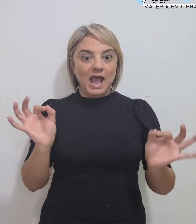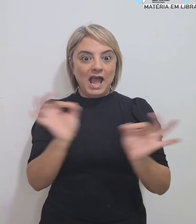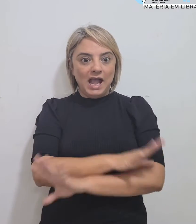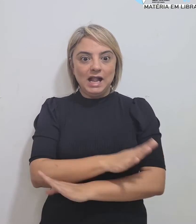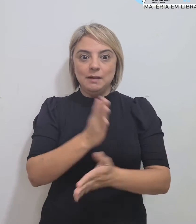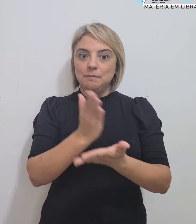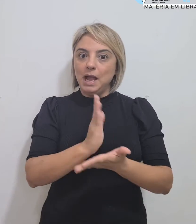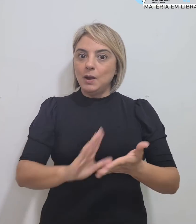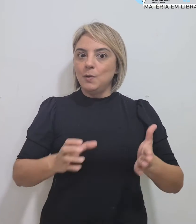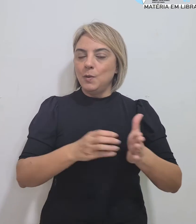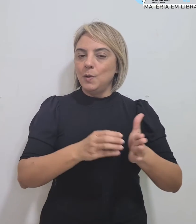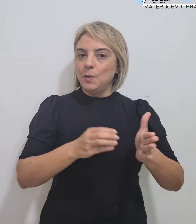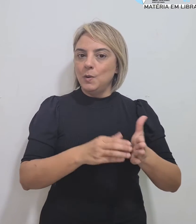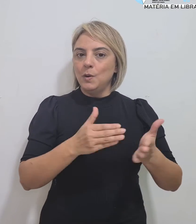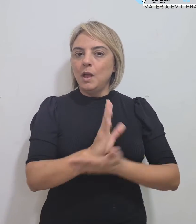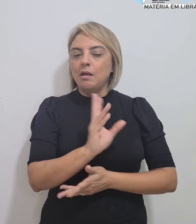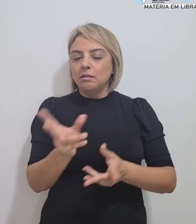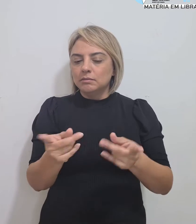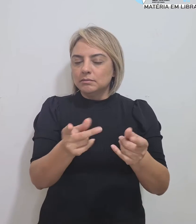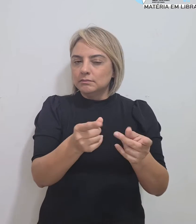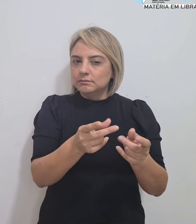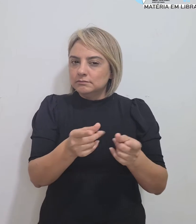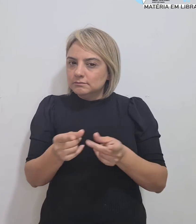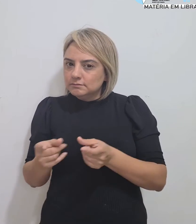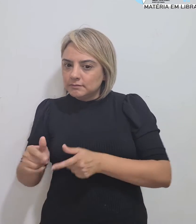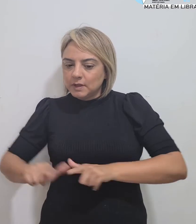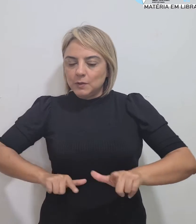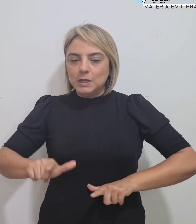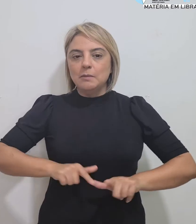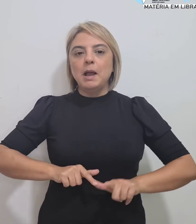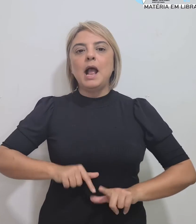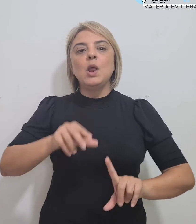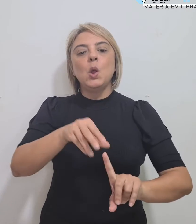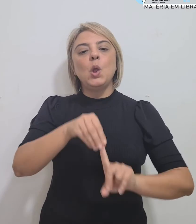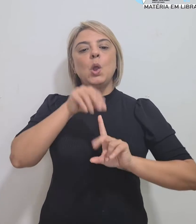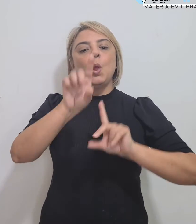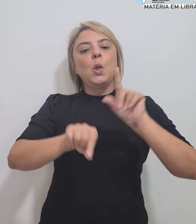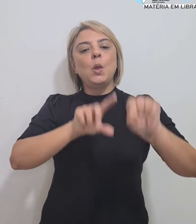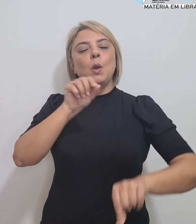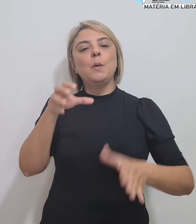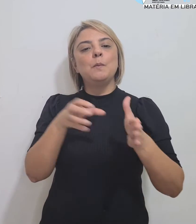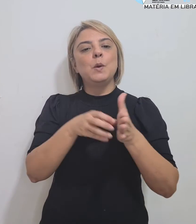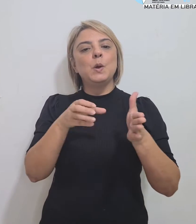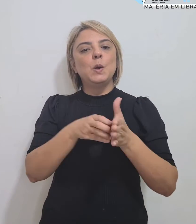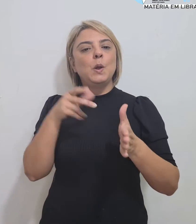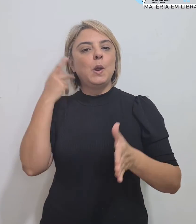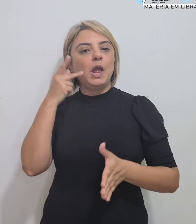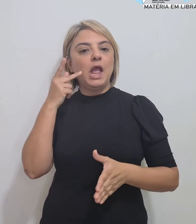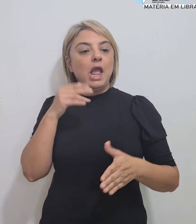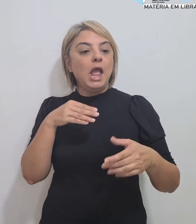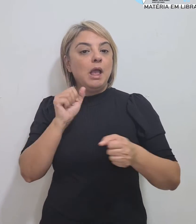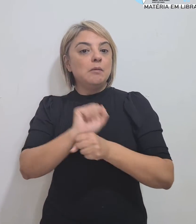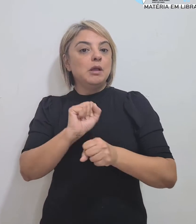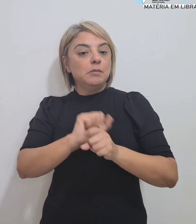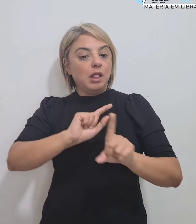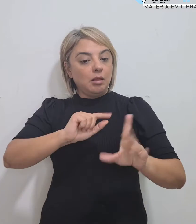fim dos concursos públicos para lotearem os cargos com indicações político-partidárias, impedir os reajustes